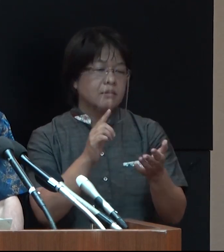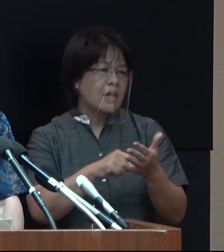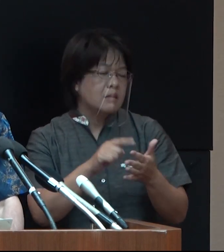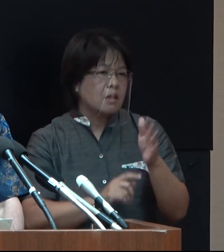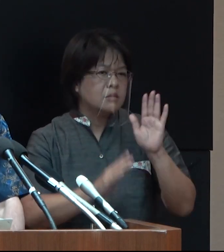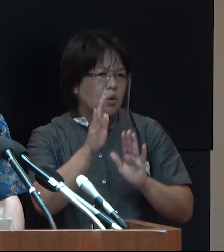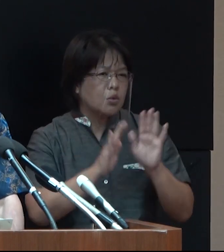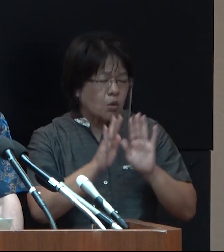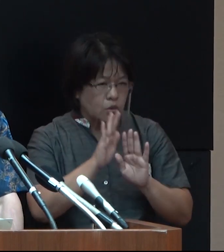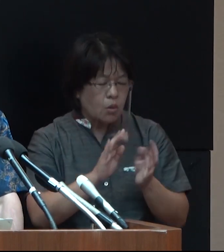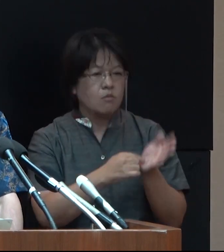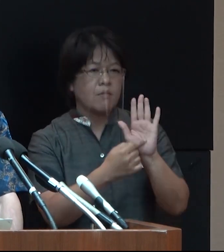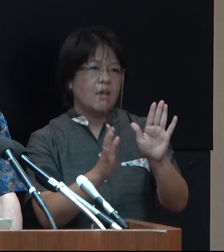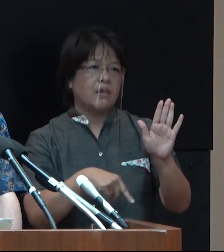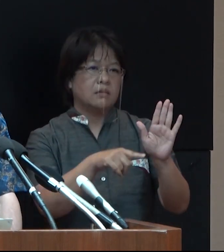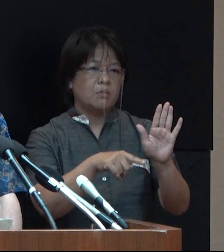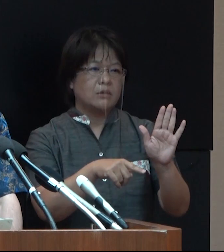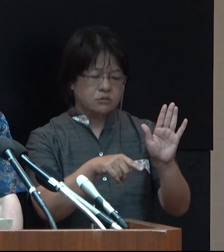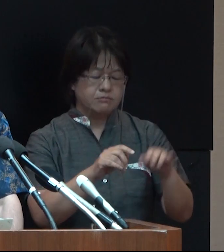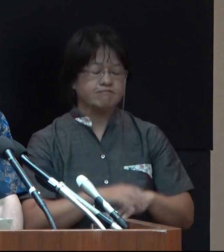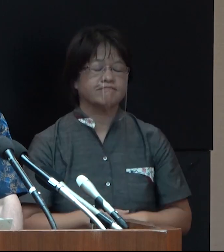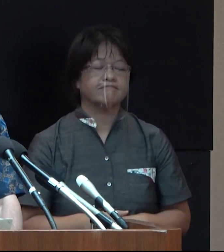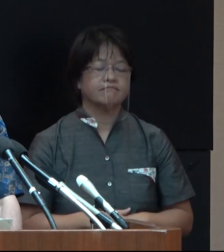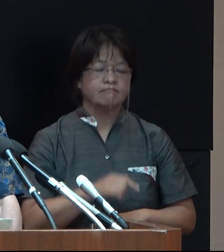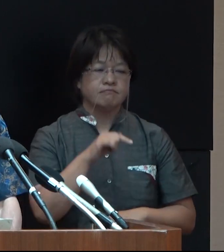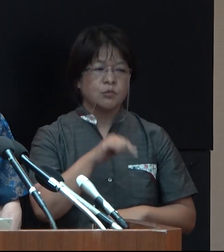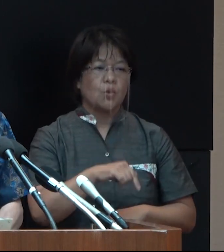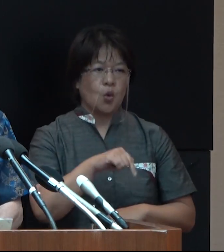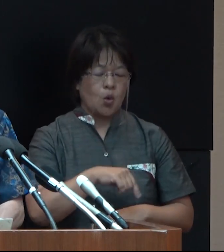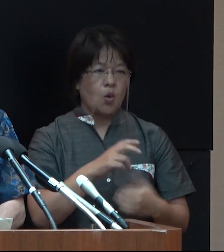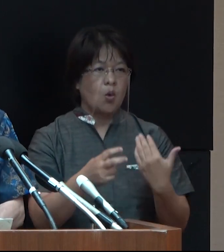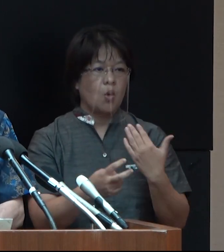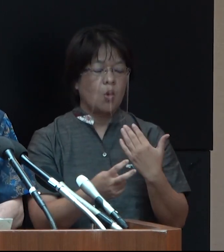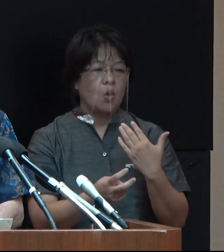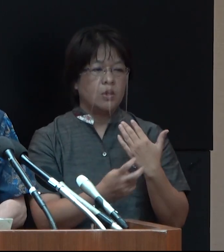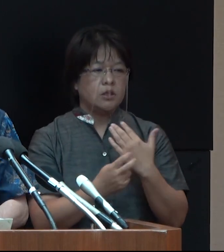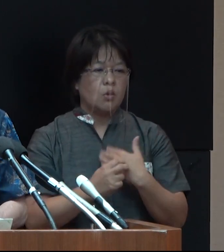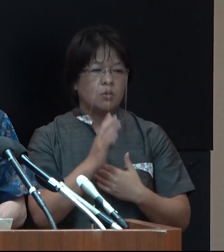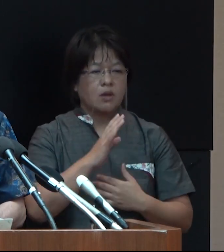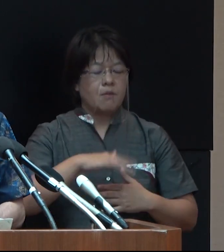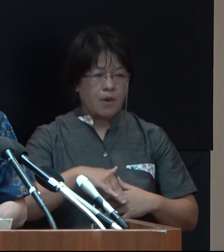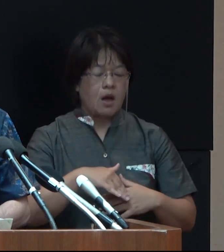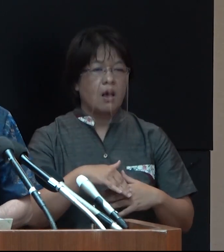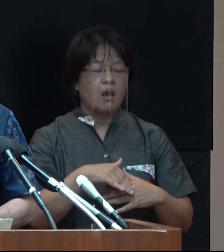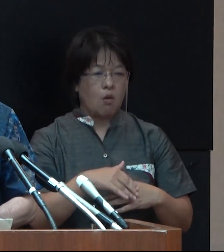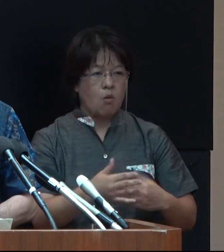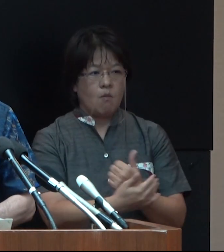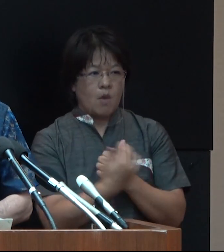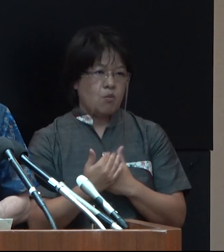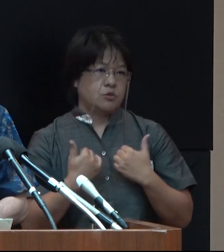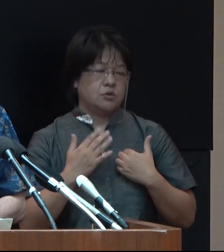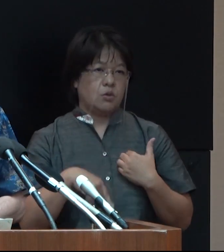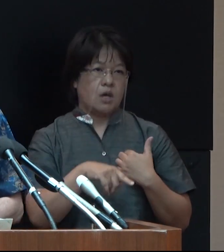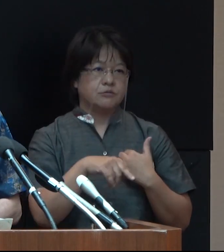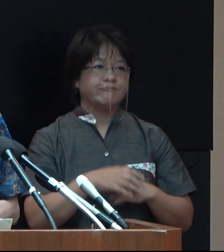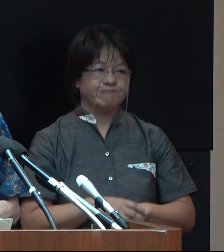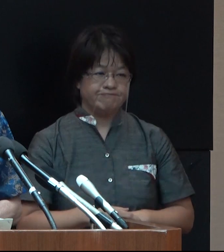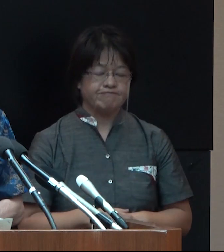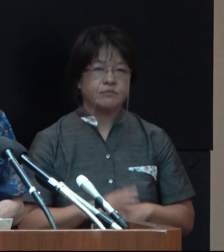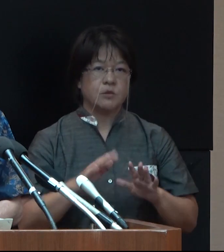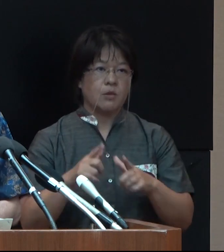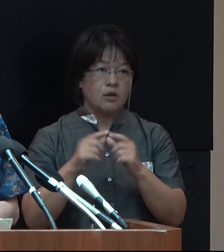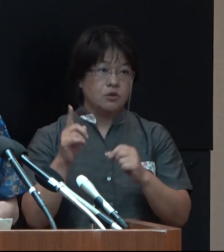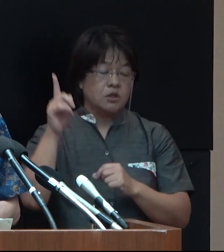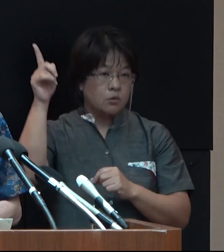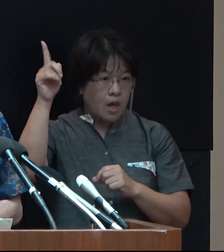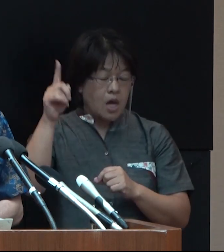況を表しています。何としても医療崩壊を食い止めなければいけません。現在政府においては